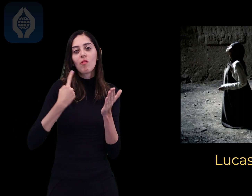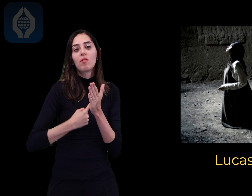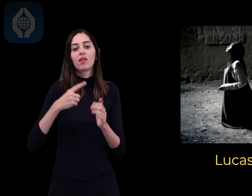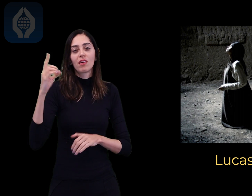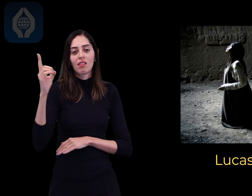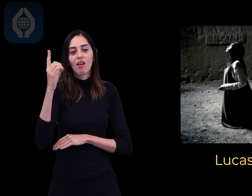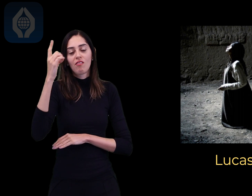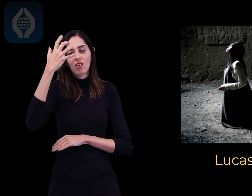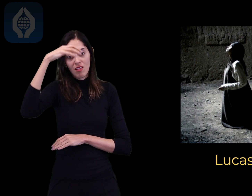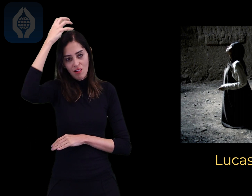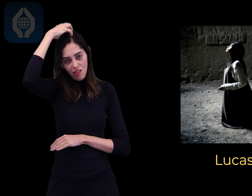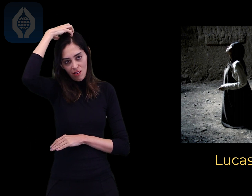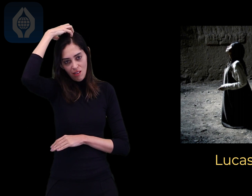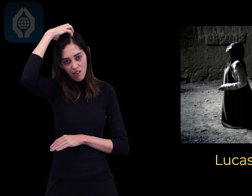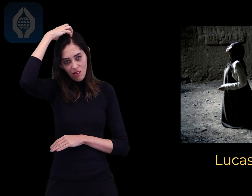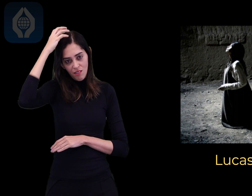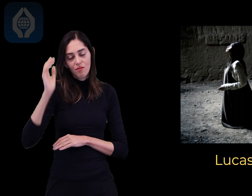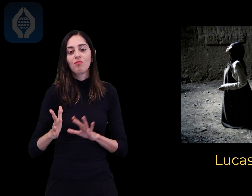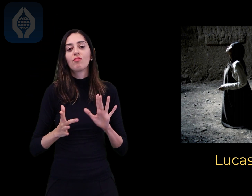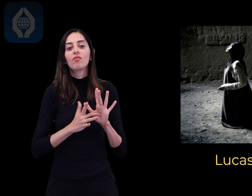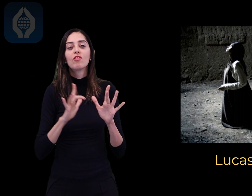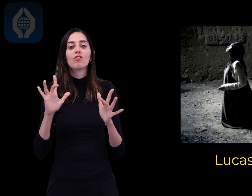libertador, não teria um pai humano.